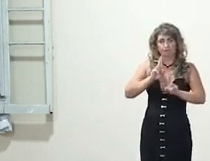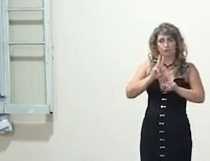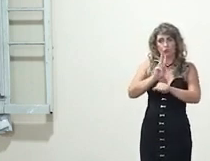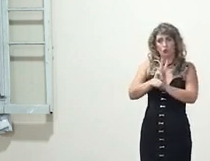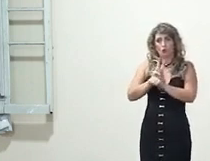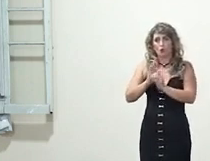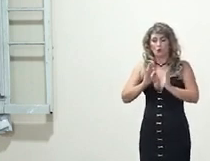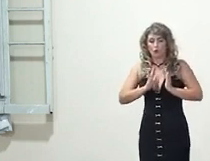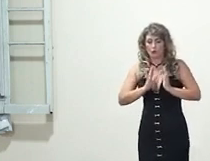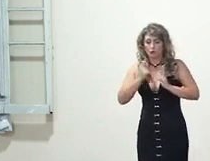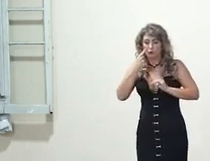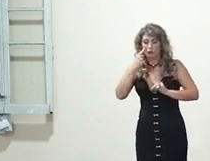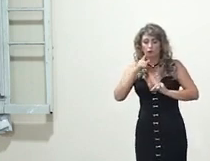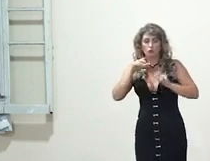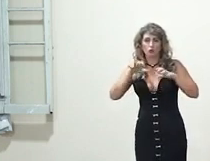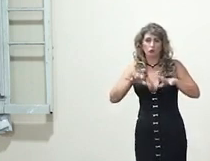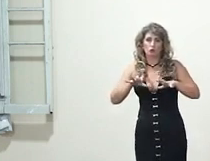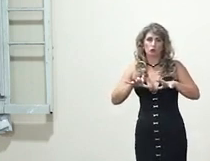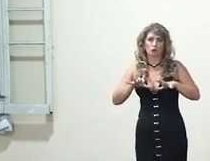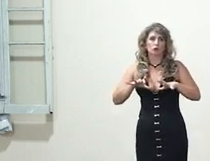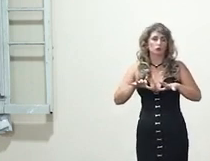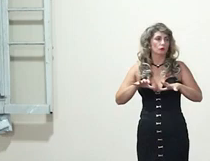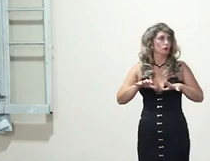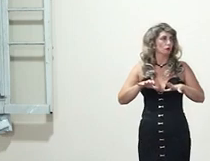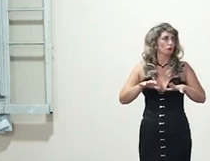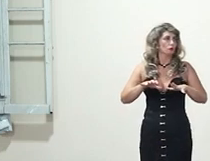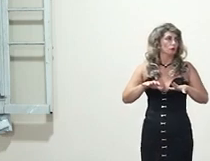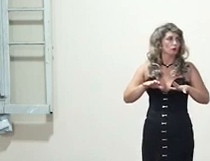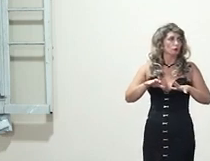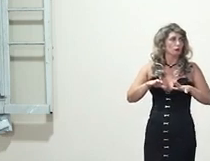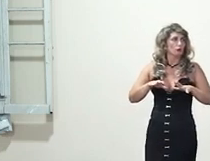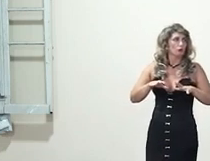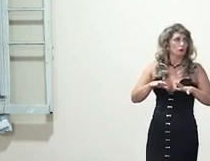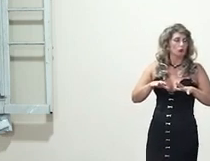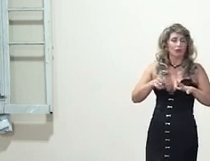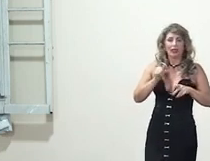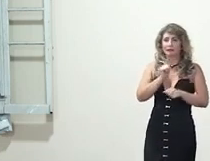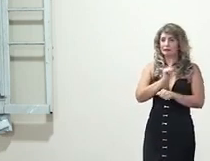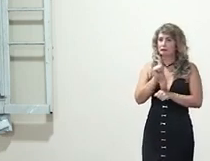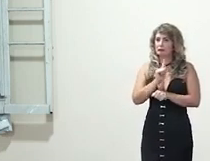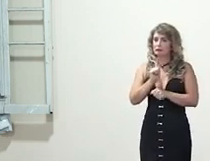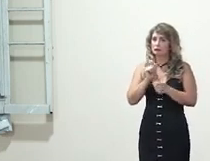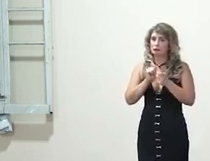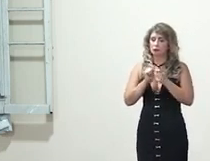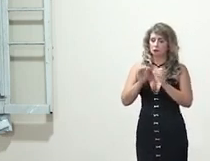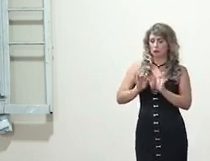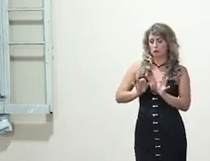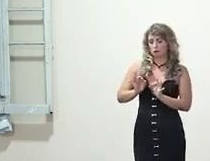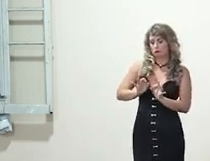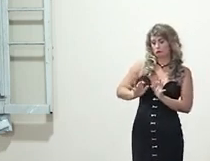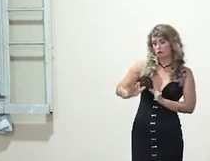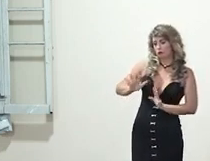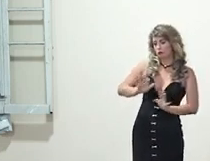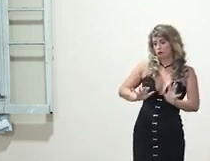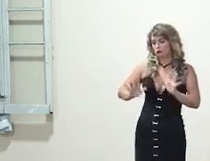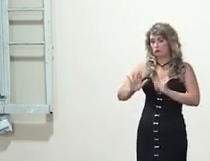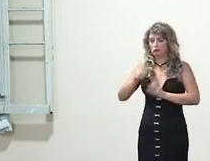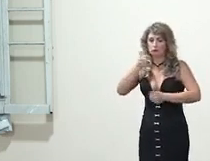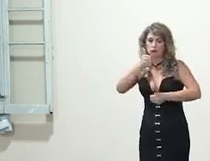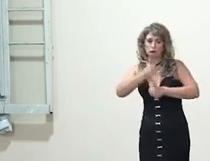que eu vejo, é isso, eu passei de várias reuniões do patrimônio, e cada gestão que vem faz uma coisa e sempre dá um jeitinho. É o plano